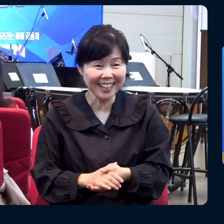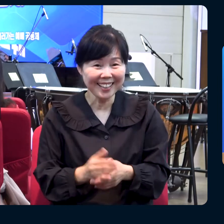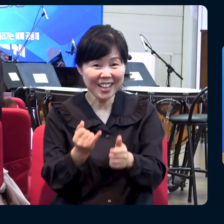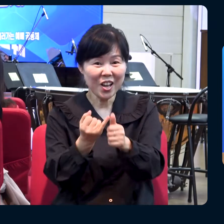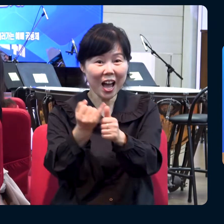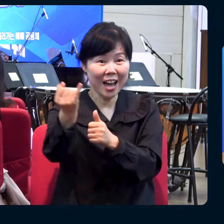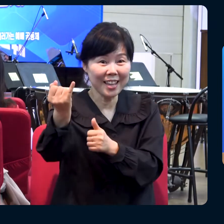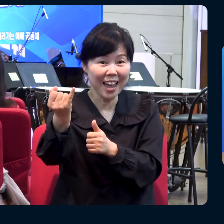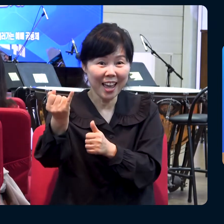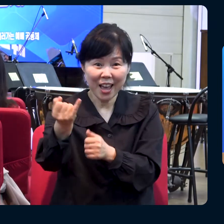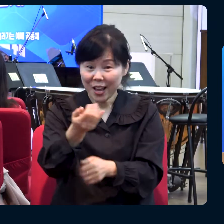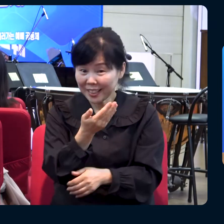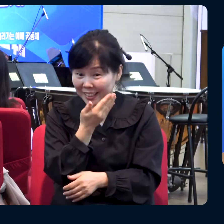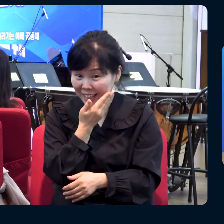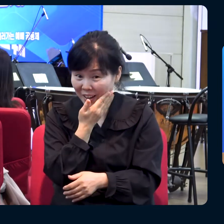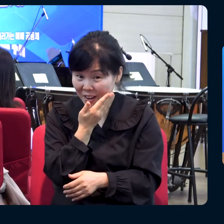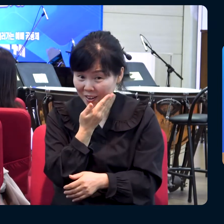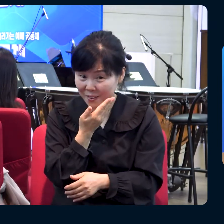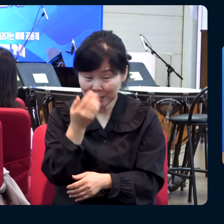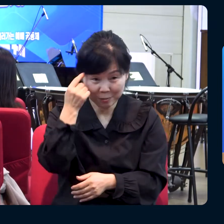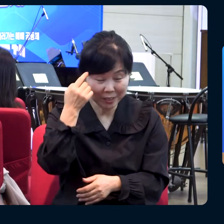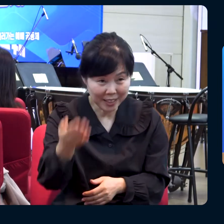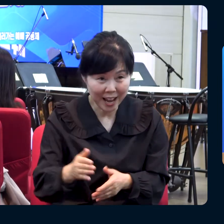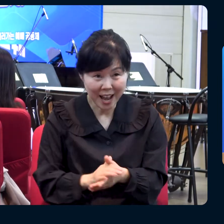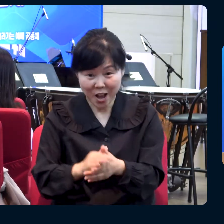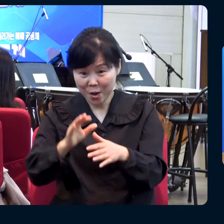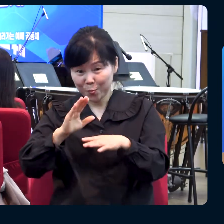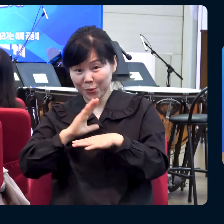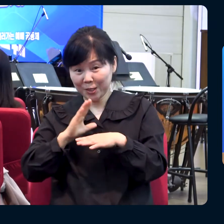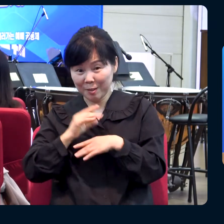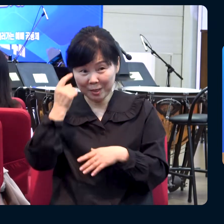자, 손 들도록 하겠습니다.